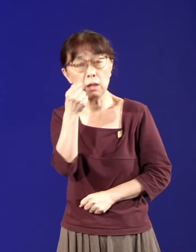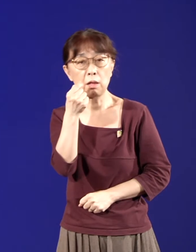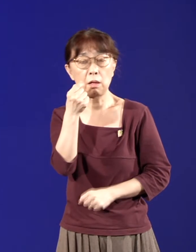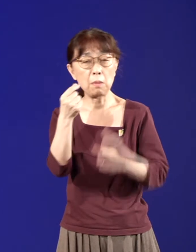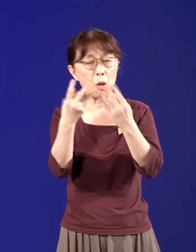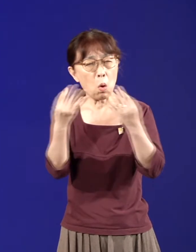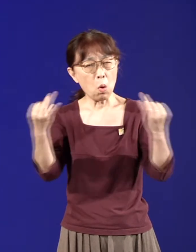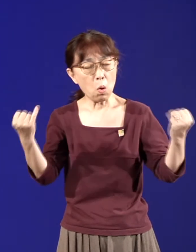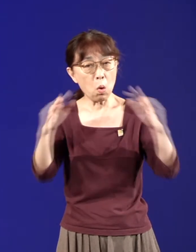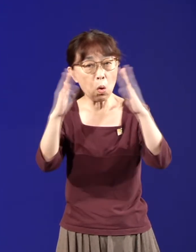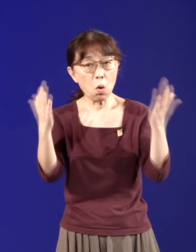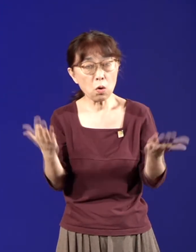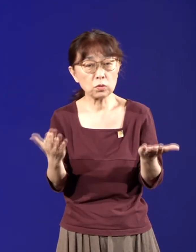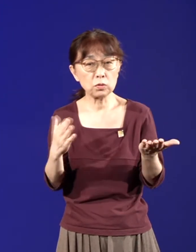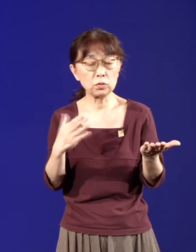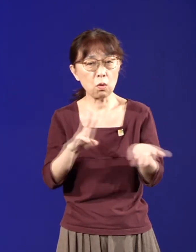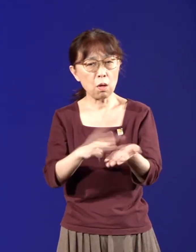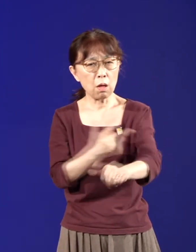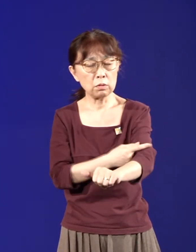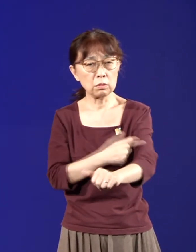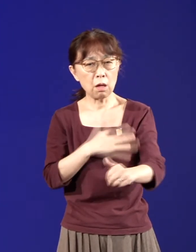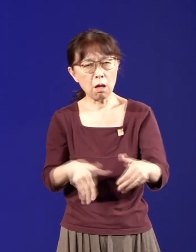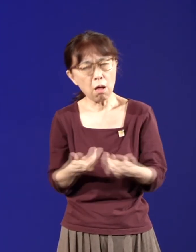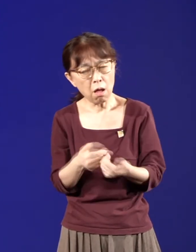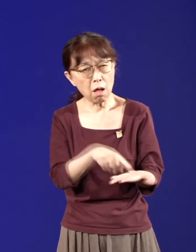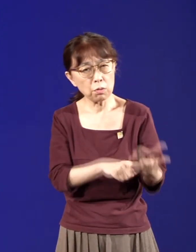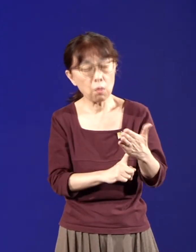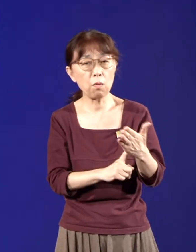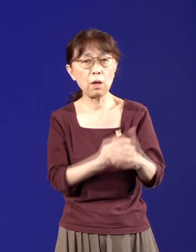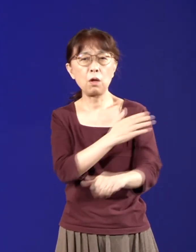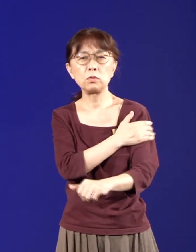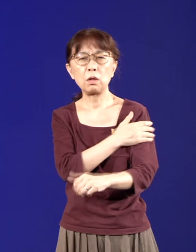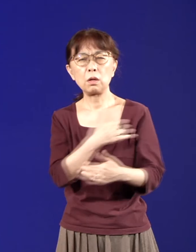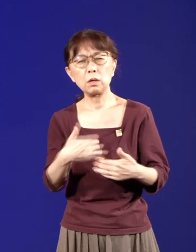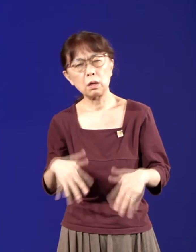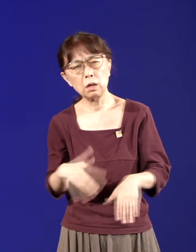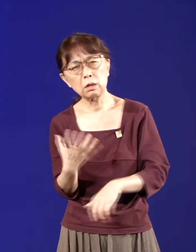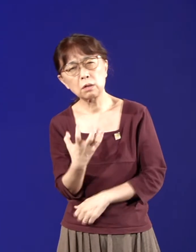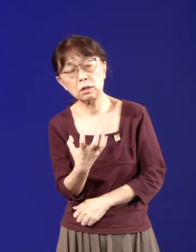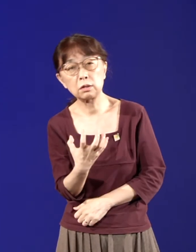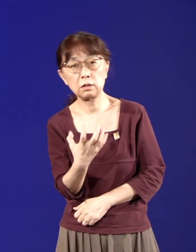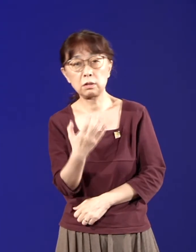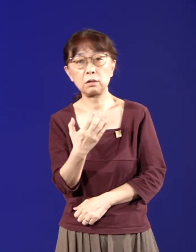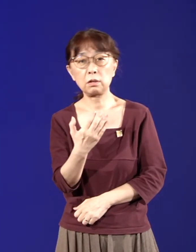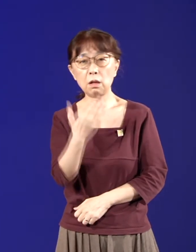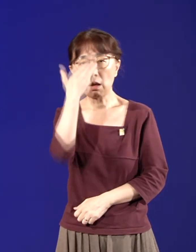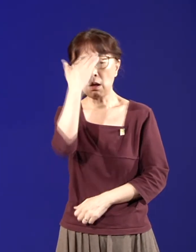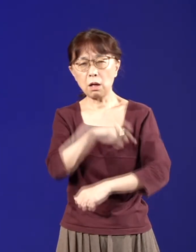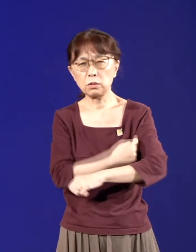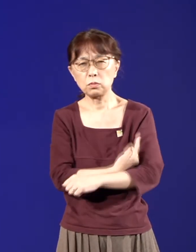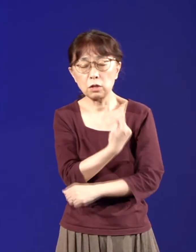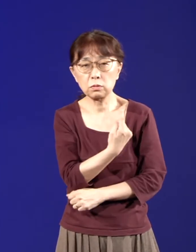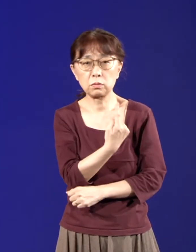の方の副反応はですね、腕が、接種した箇所の腕が痛いとか、あるいは発熱がある、若干